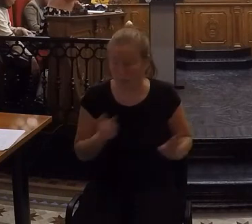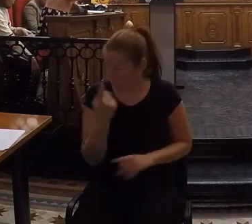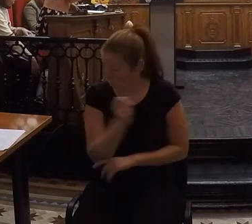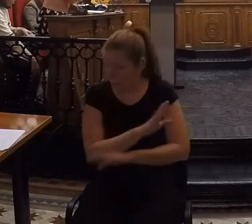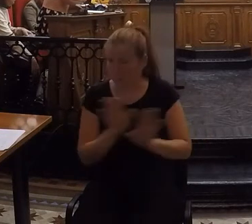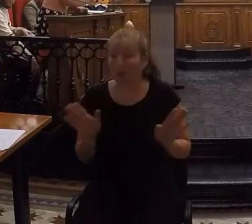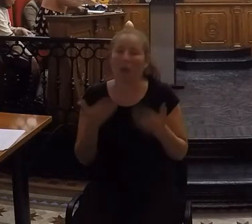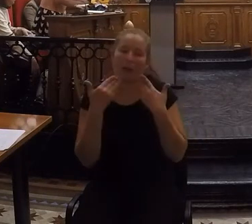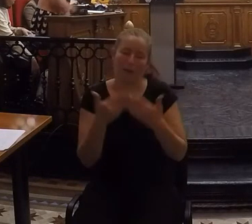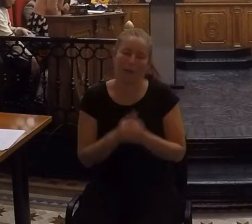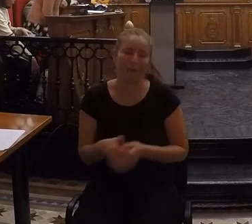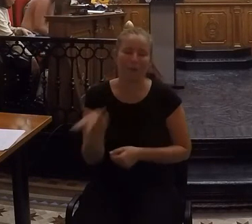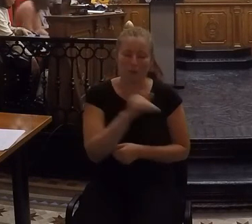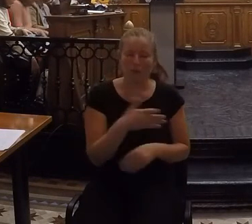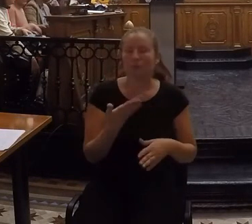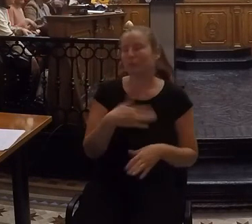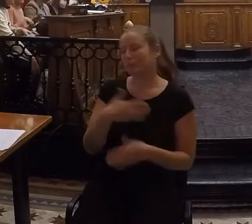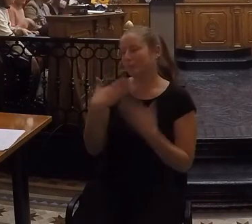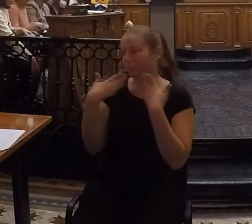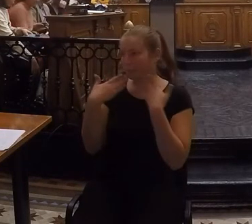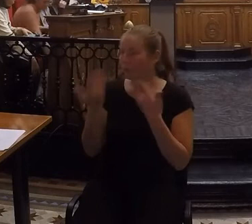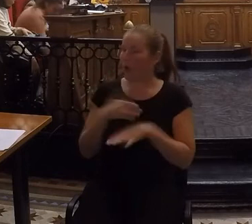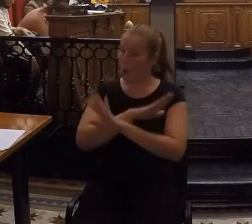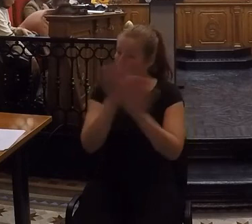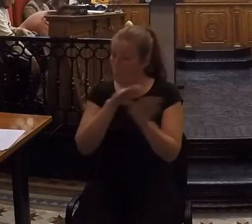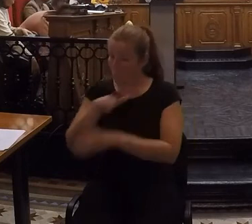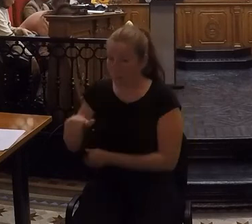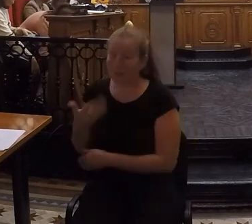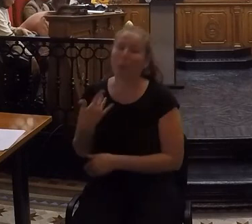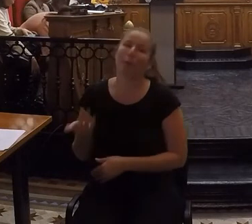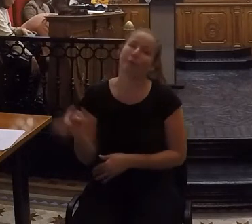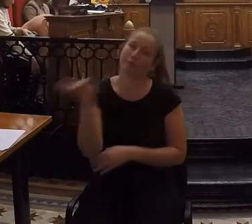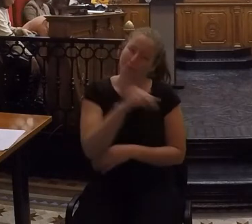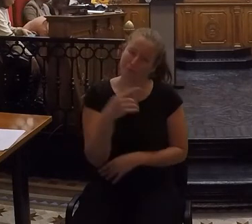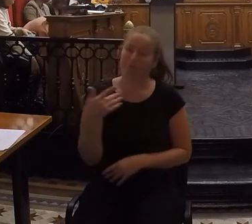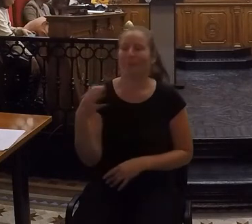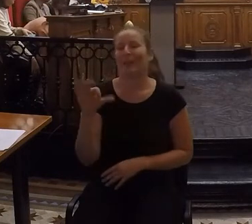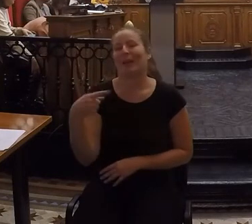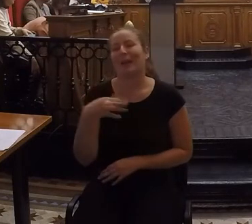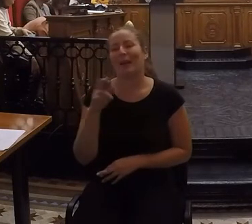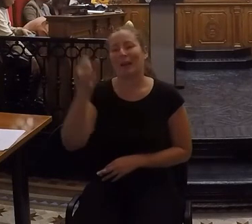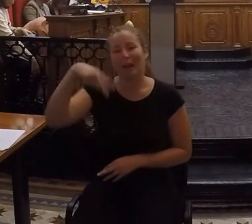pena. Gracias. Muchas gracias, señora Moyá. Por último, tiene la palabra en este turno el señor Granero.